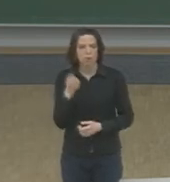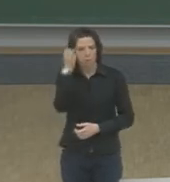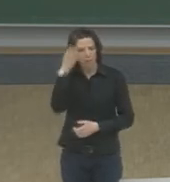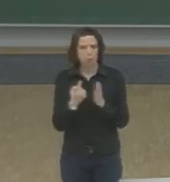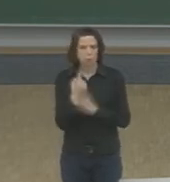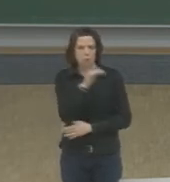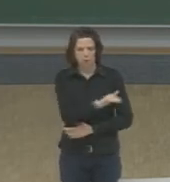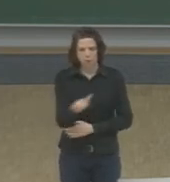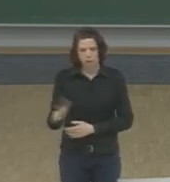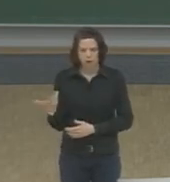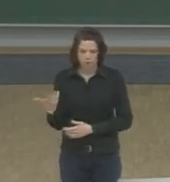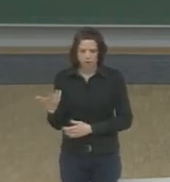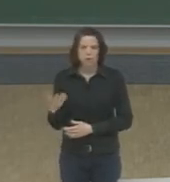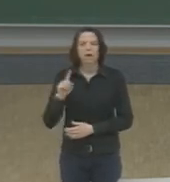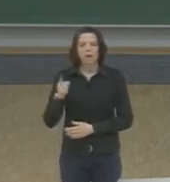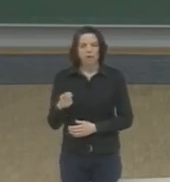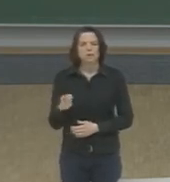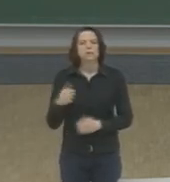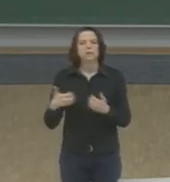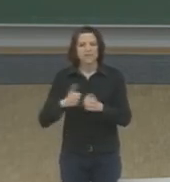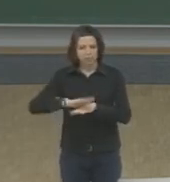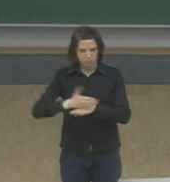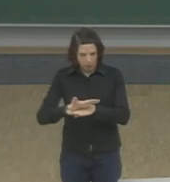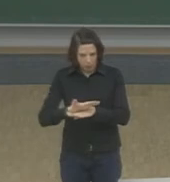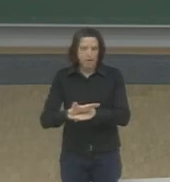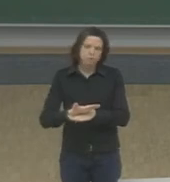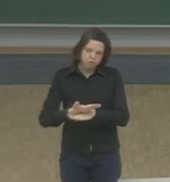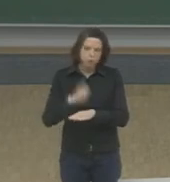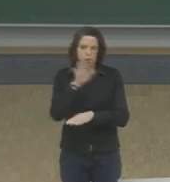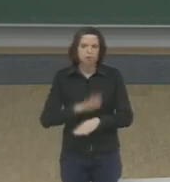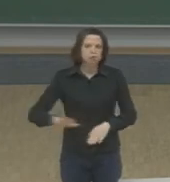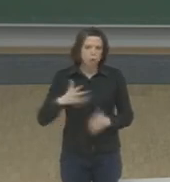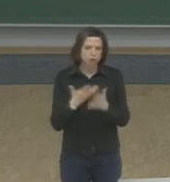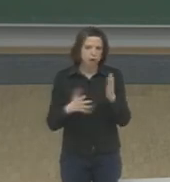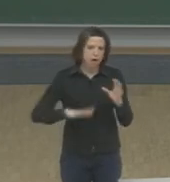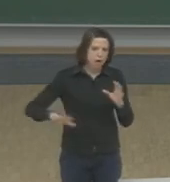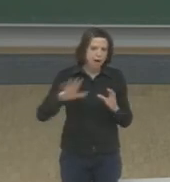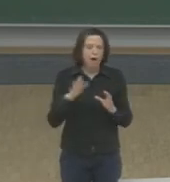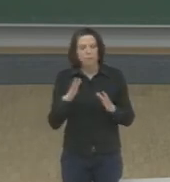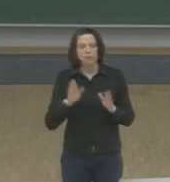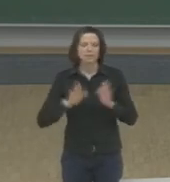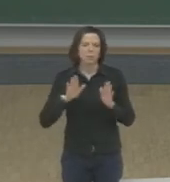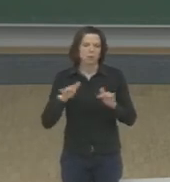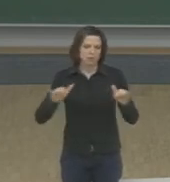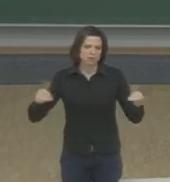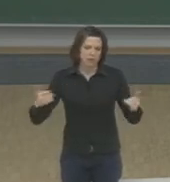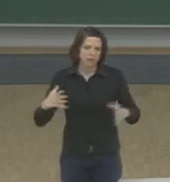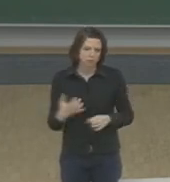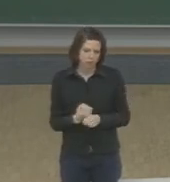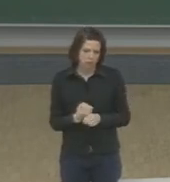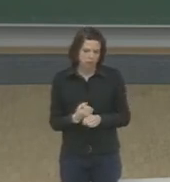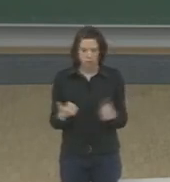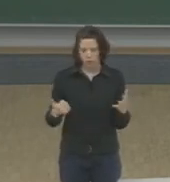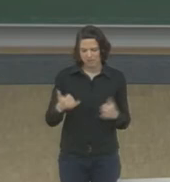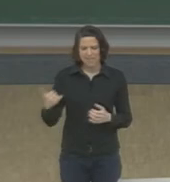Andererseits haben wir seit der Nachkriegszeit eine halbwegs stabile Demokratie im deutschsprachigen Raum und es gab in den 1960er Jahren unter Dahrendorf